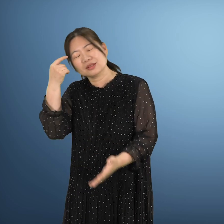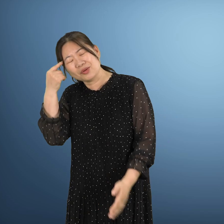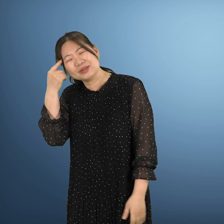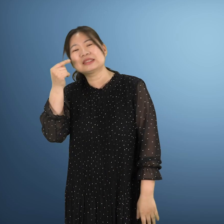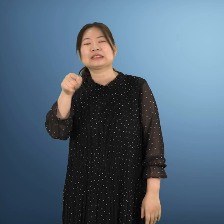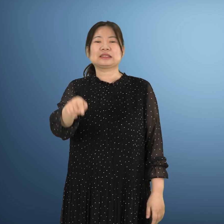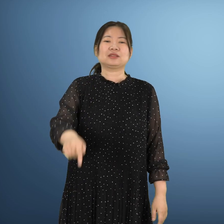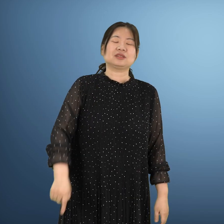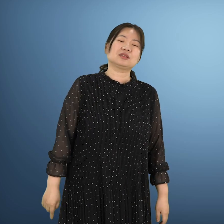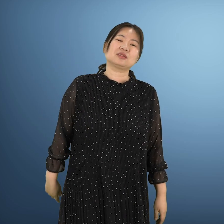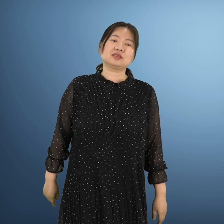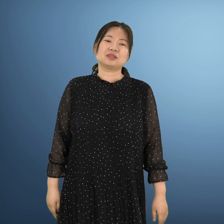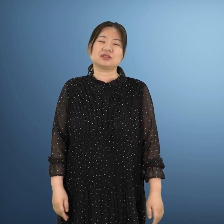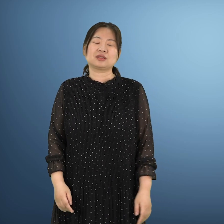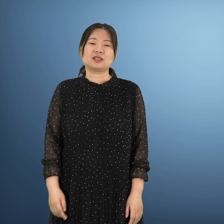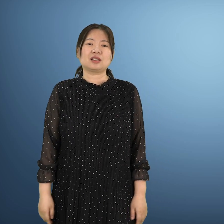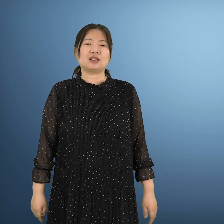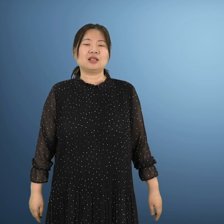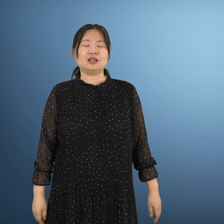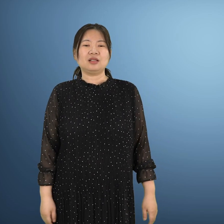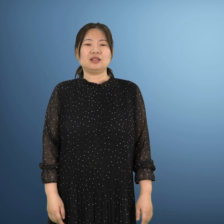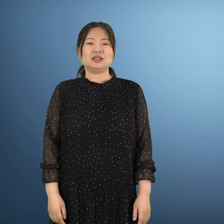정신이에요. 이것이